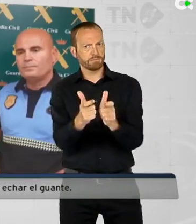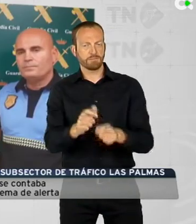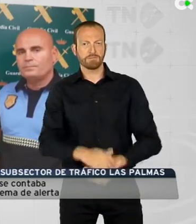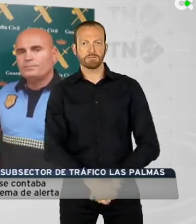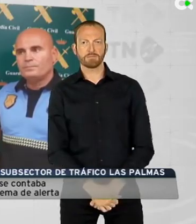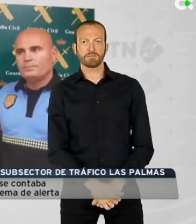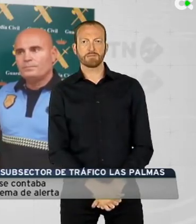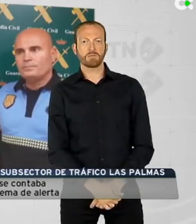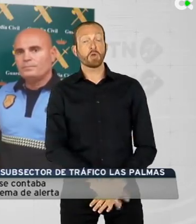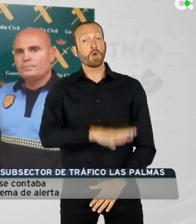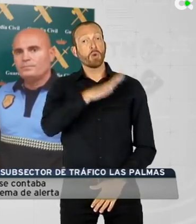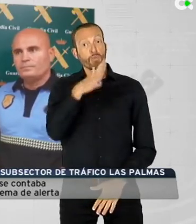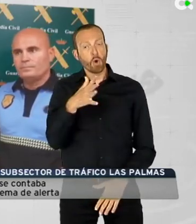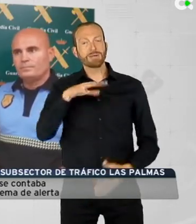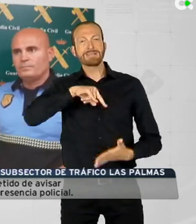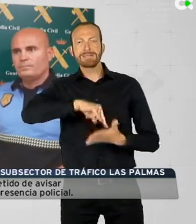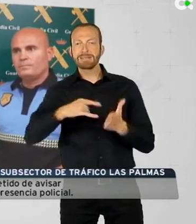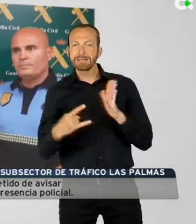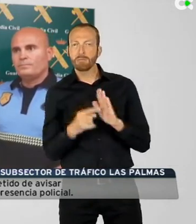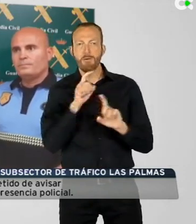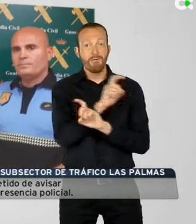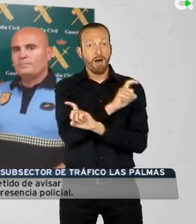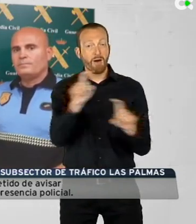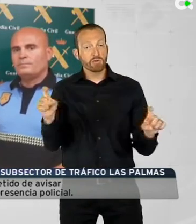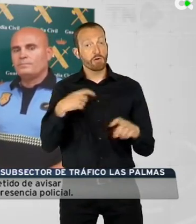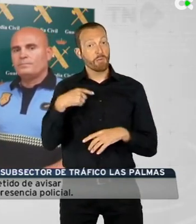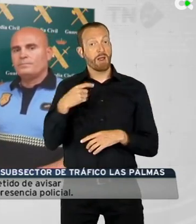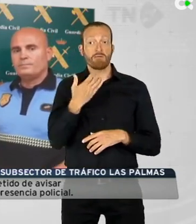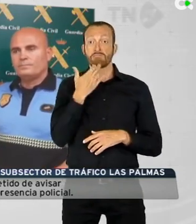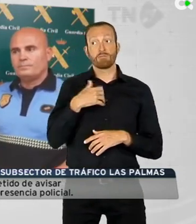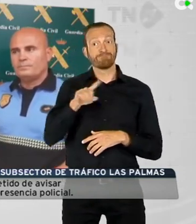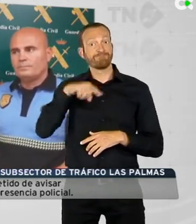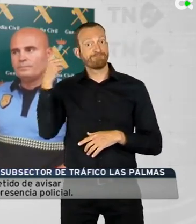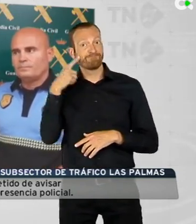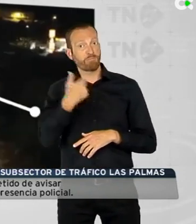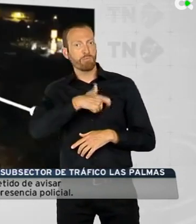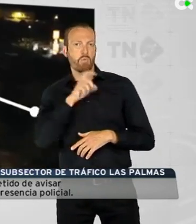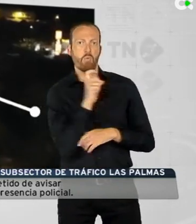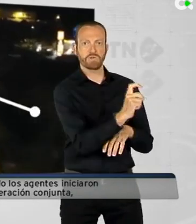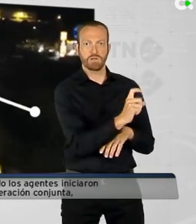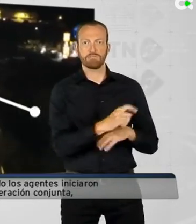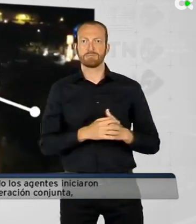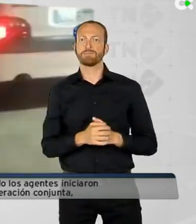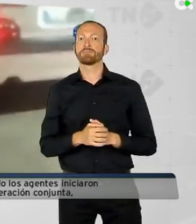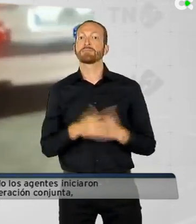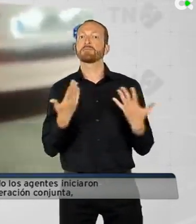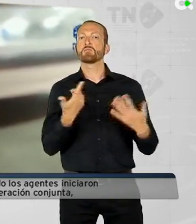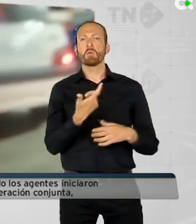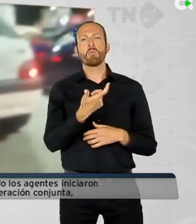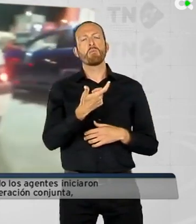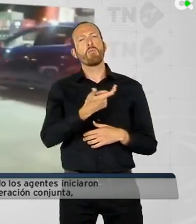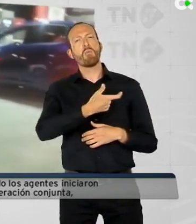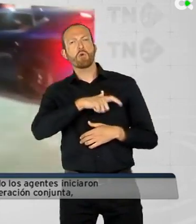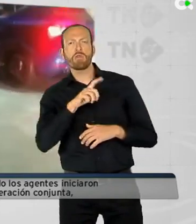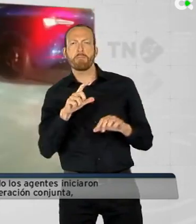Ya que se contaba con un sistema de alerta con el cometido de avisar de cualquier presencia policial. Fue entonces cuando los agentes iniciaron